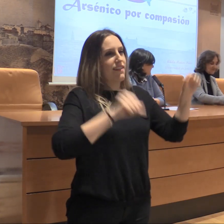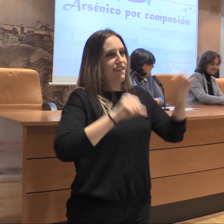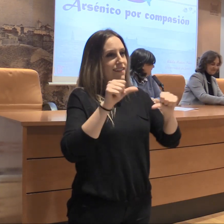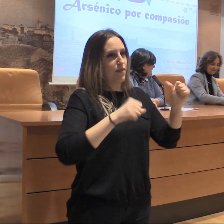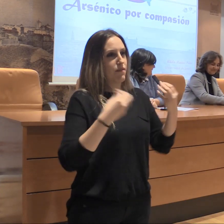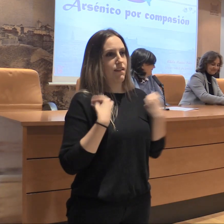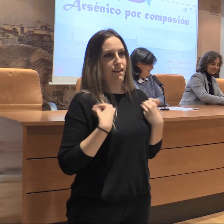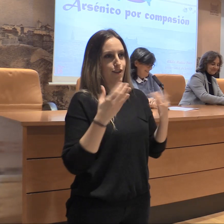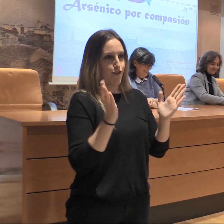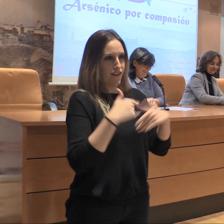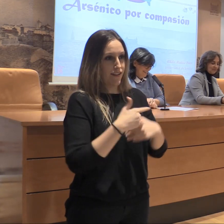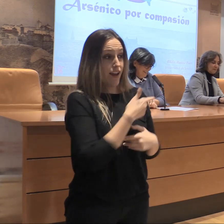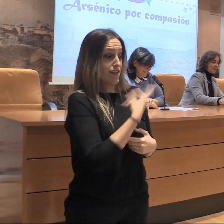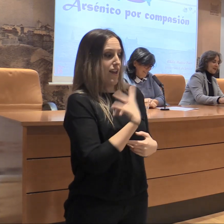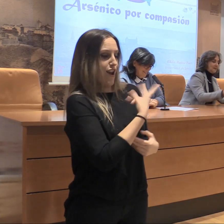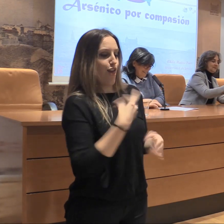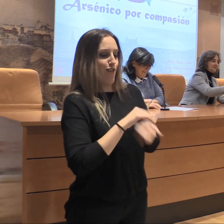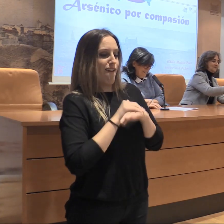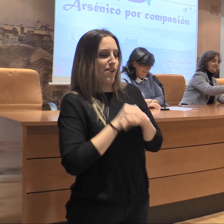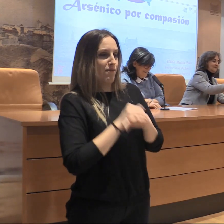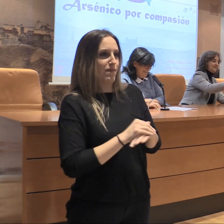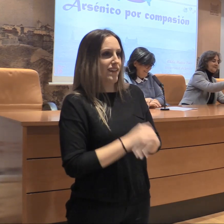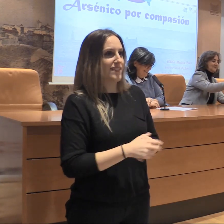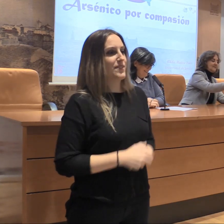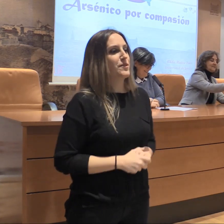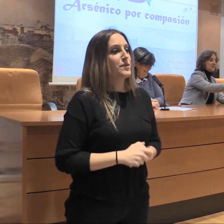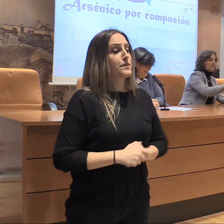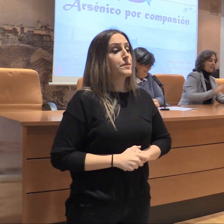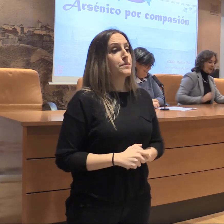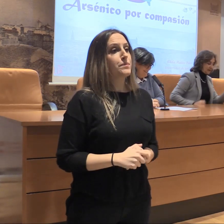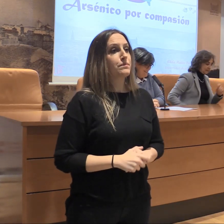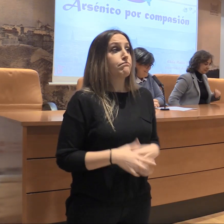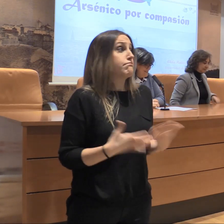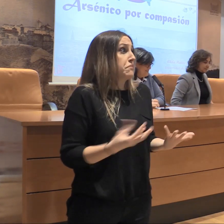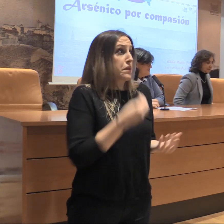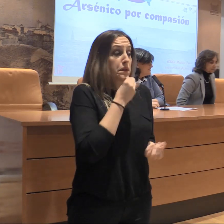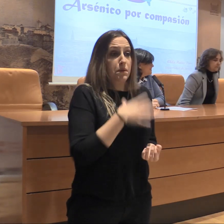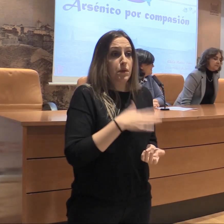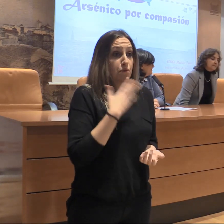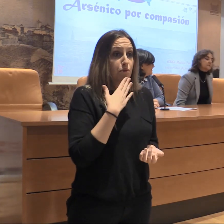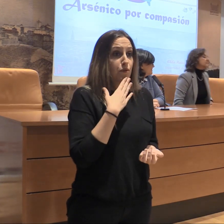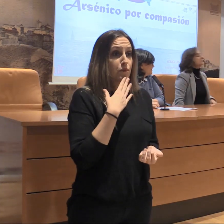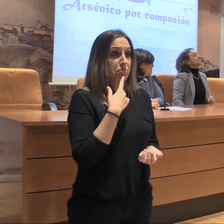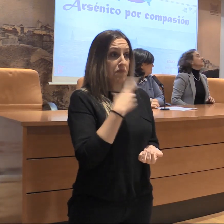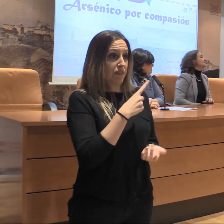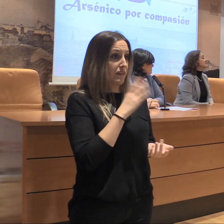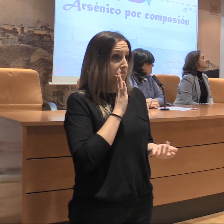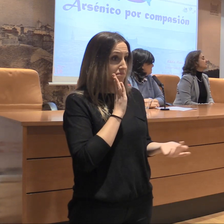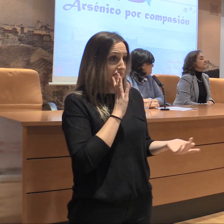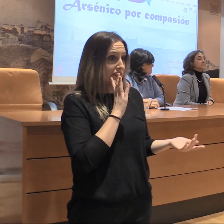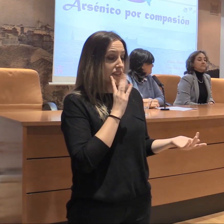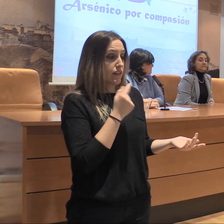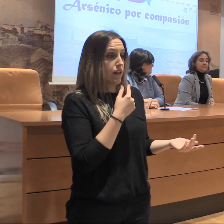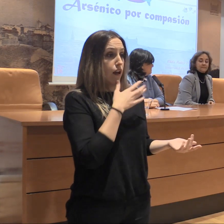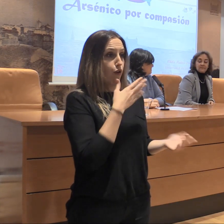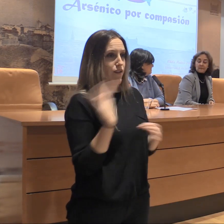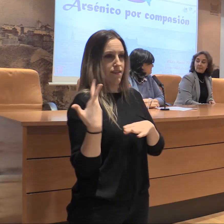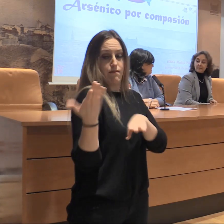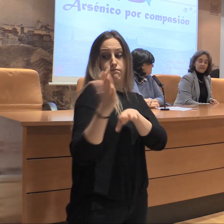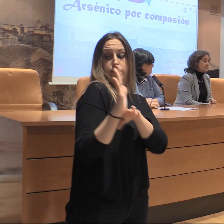colegas. Vamos a aprender muchísimo de las dos esta tarde. Y bueno, como les decía, pues nos va a presentar a